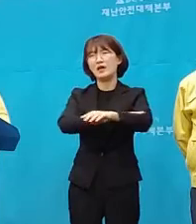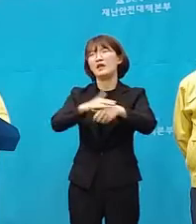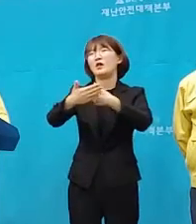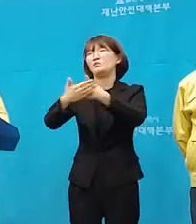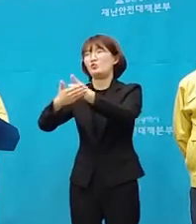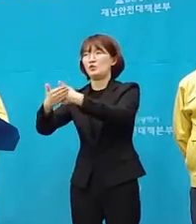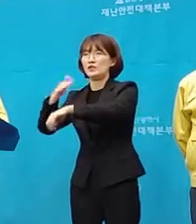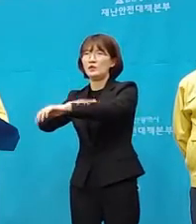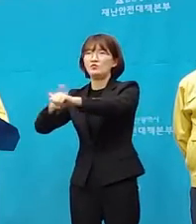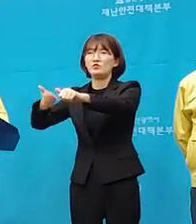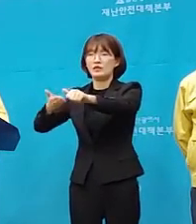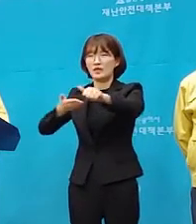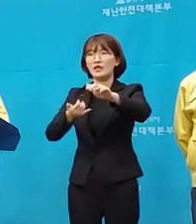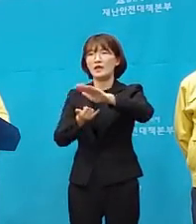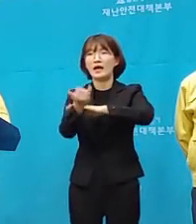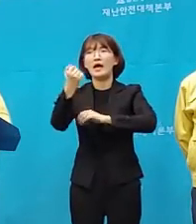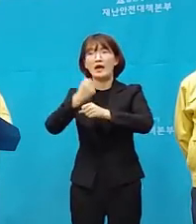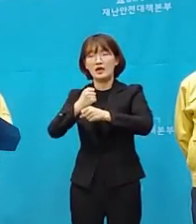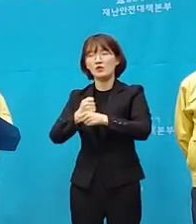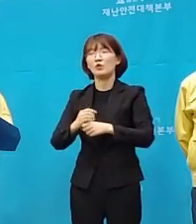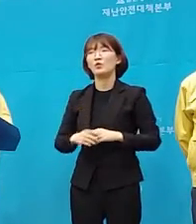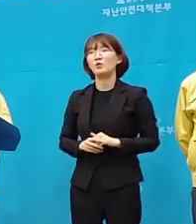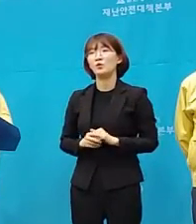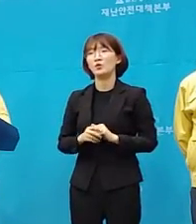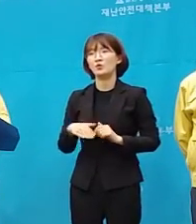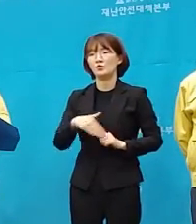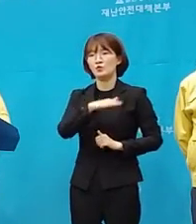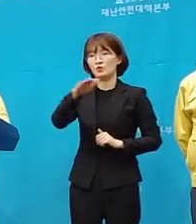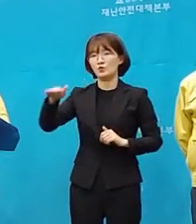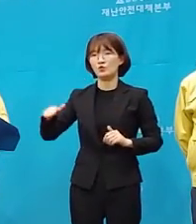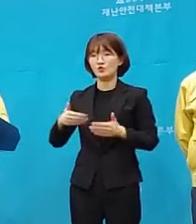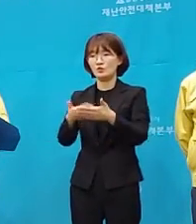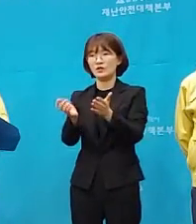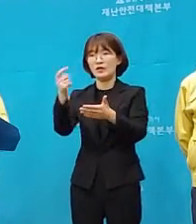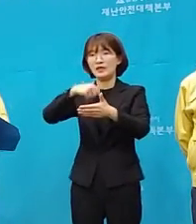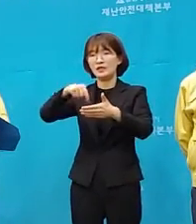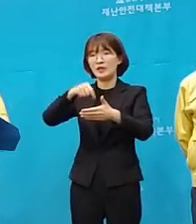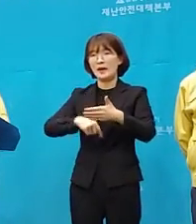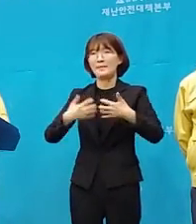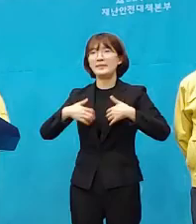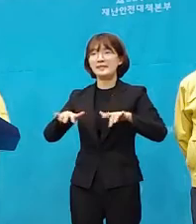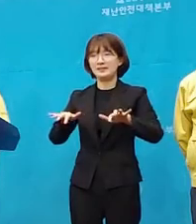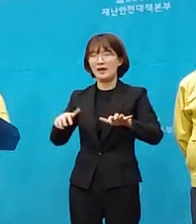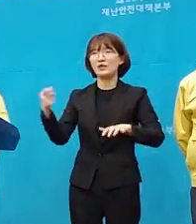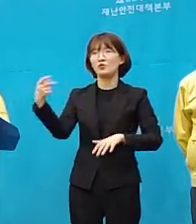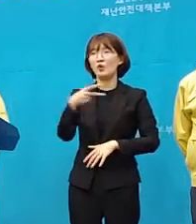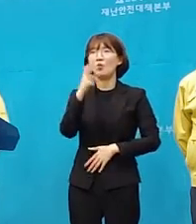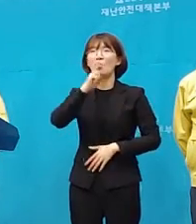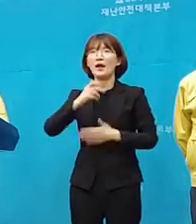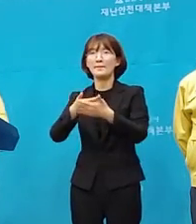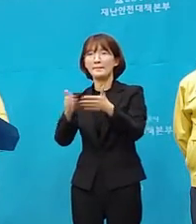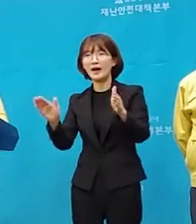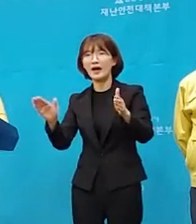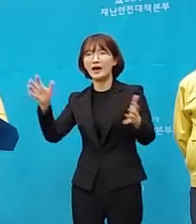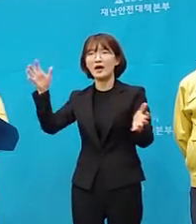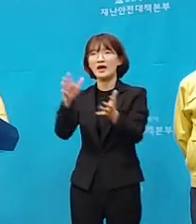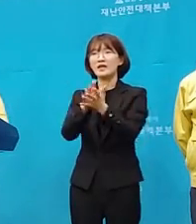해달라고 이렇게 좀 요청하고 있는 상태고요. 그리고 저희 부서에서도 관리하고 있는 그 PC방하고 노래방